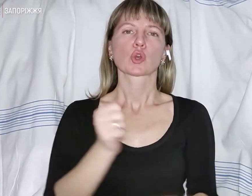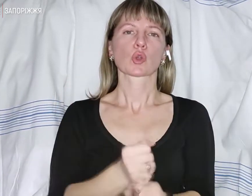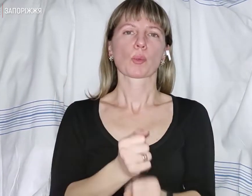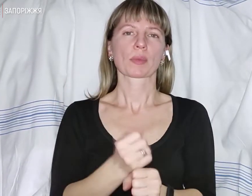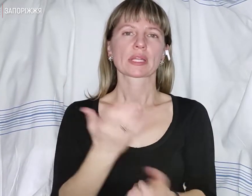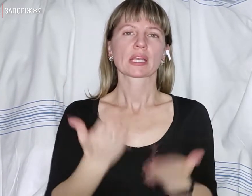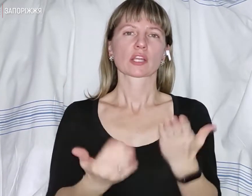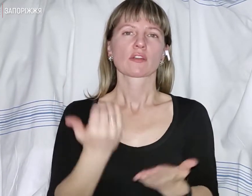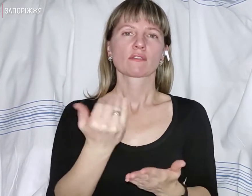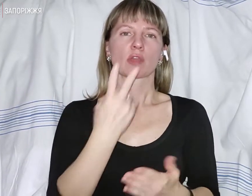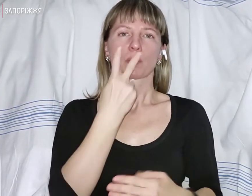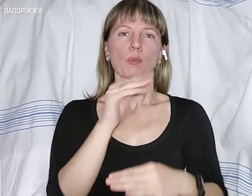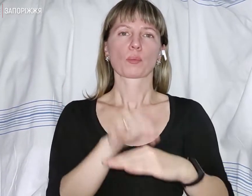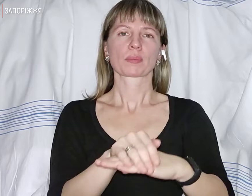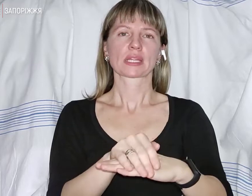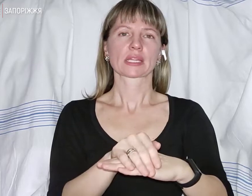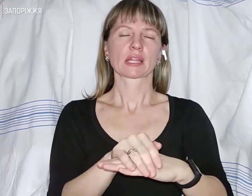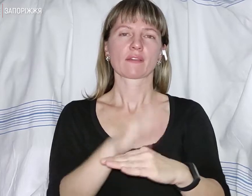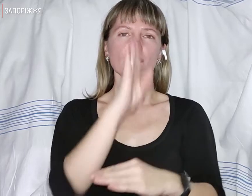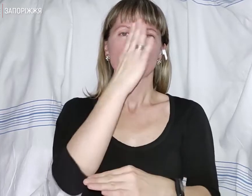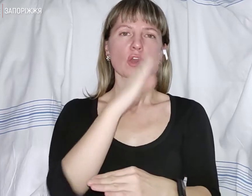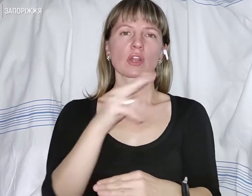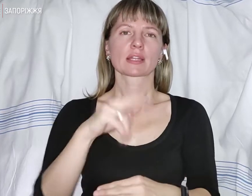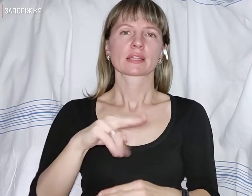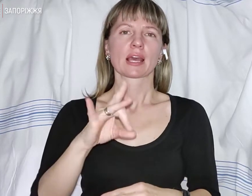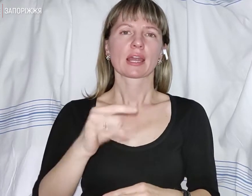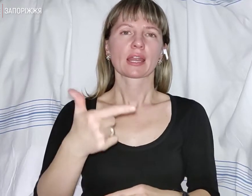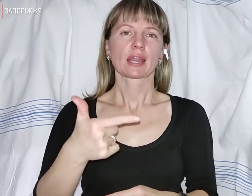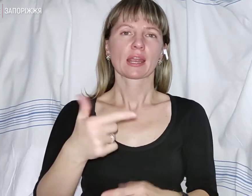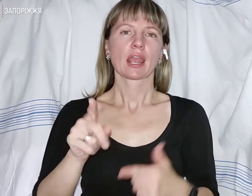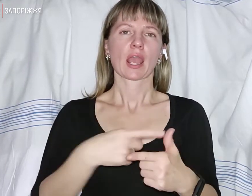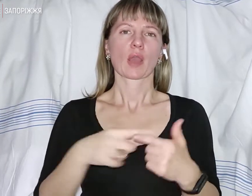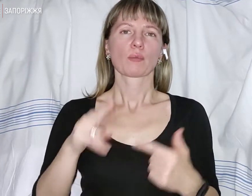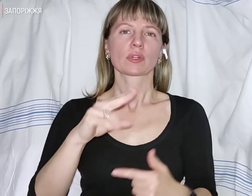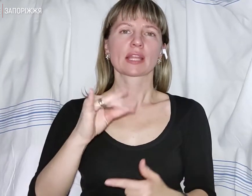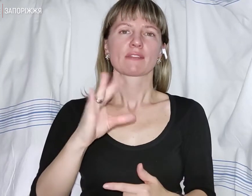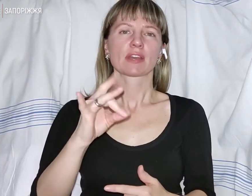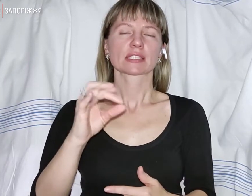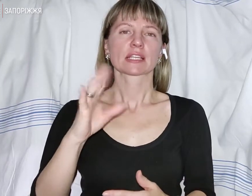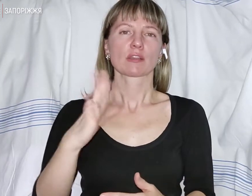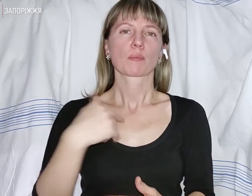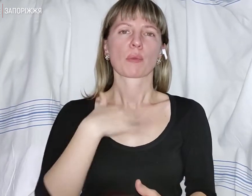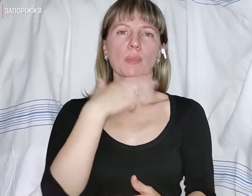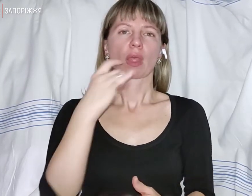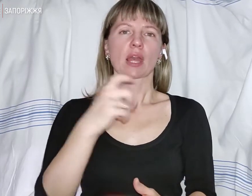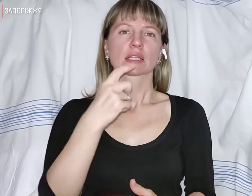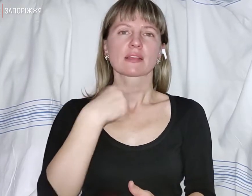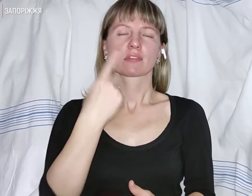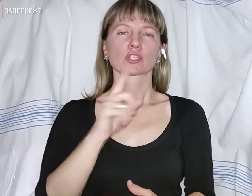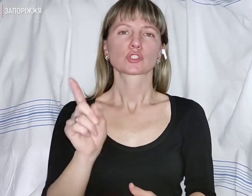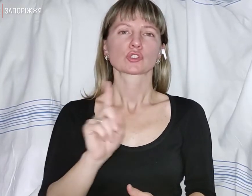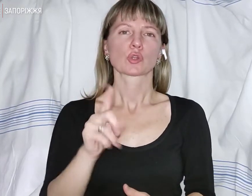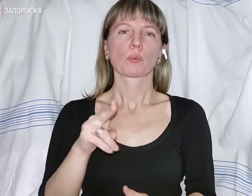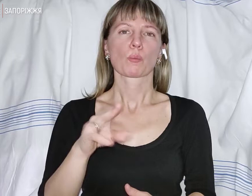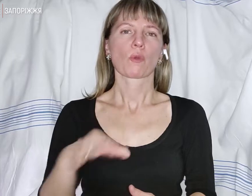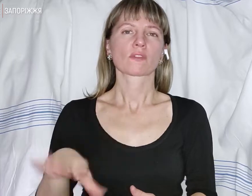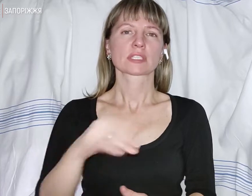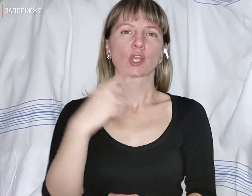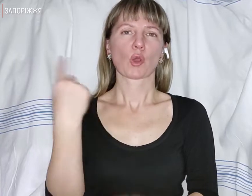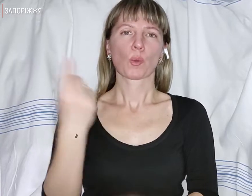Просто если я ему скажу, что я именно, да, именно с Львова номера. Есть, потому что мне мама говорила. Есть даже те, которые едут прям